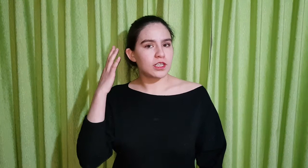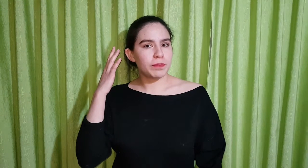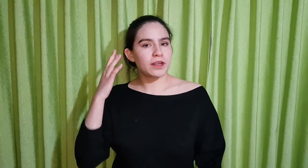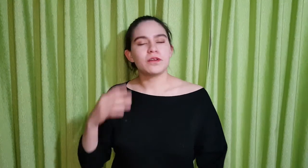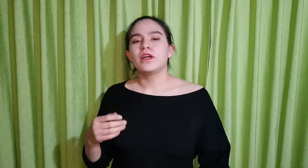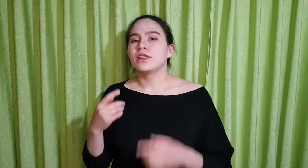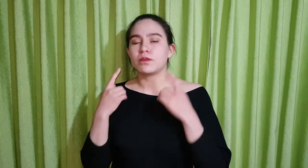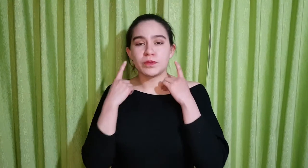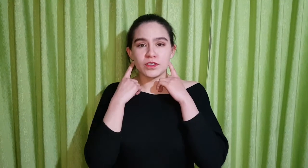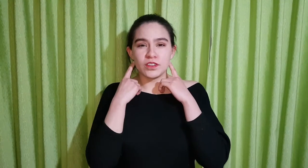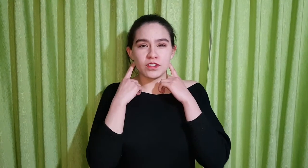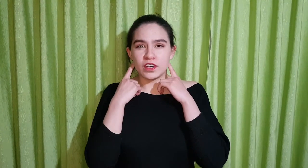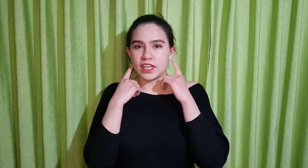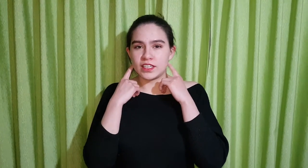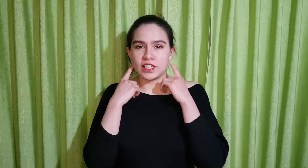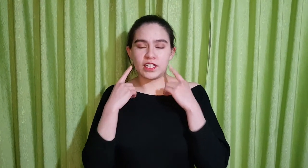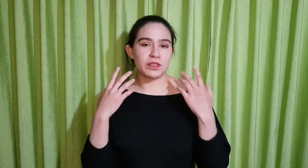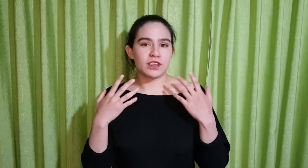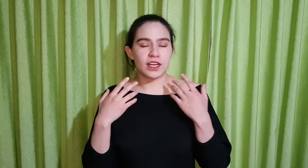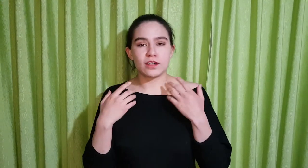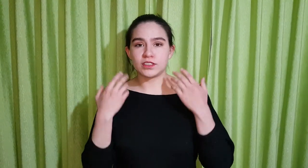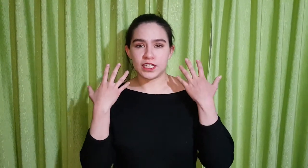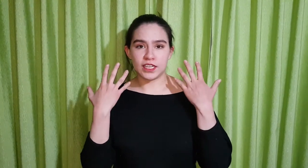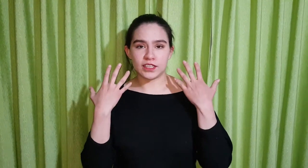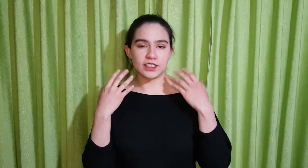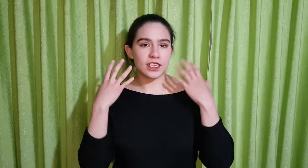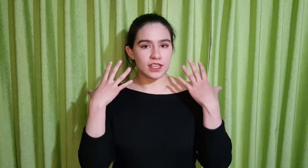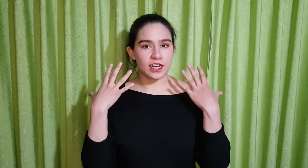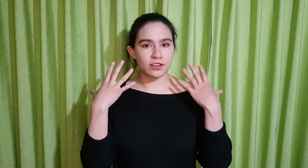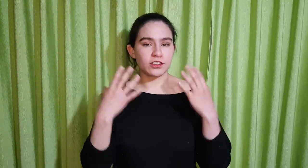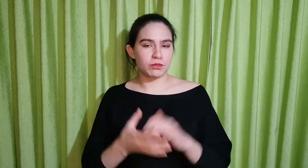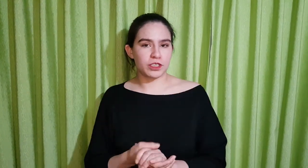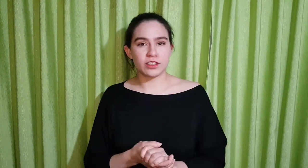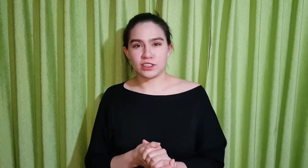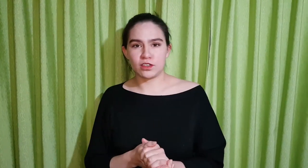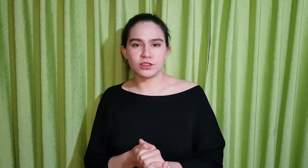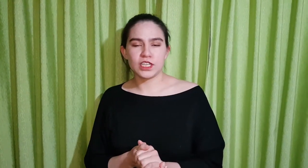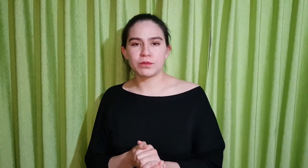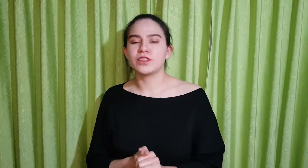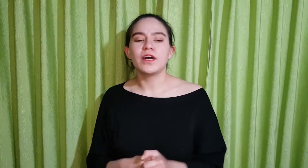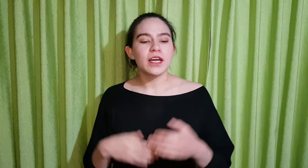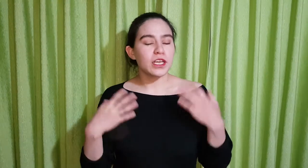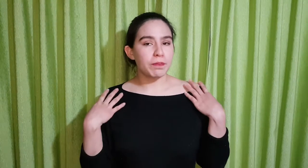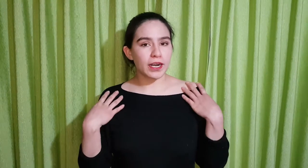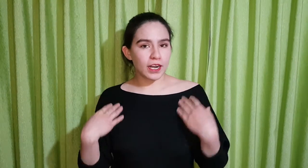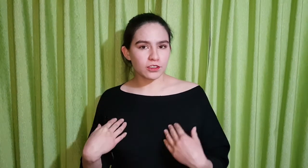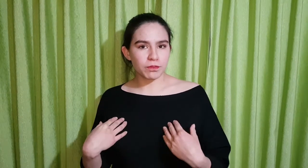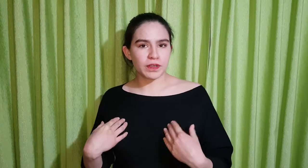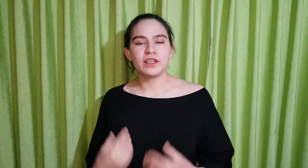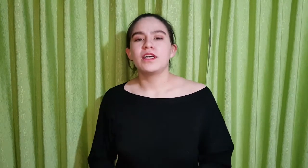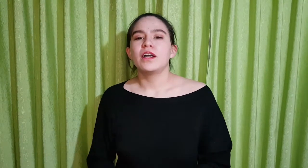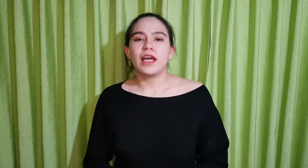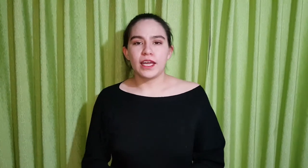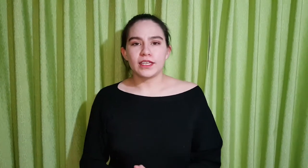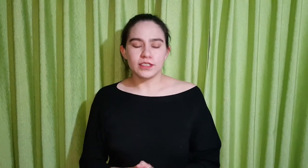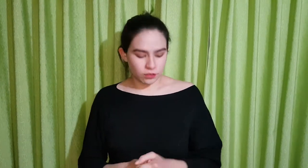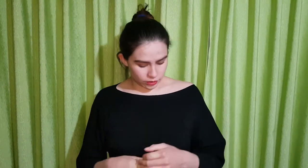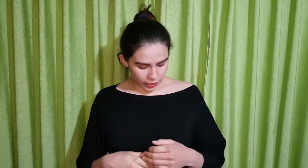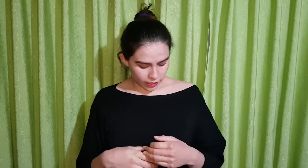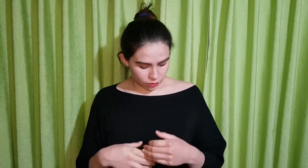pelo. Tampoco hay que evitar los aretes largos o mejor si no lo usamos. Y para la ropa es usar un